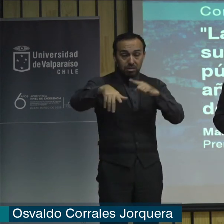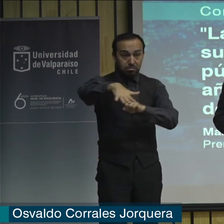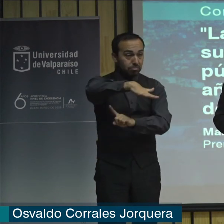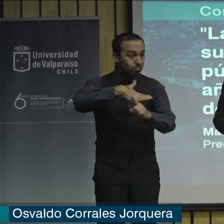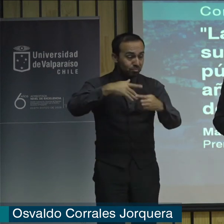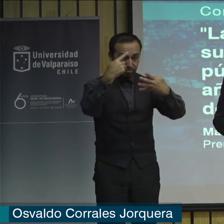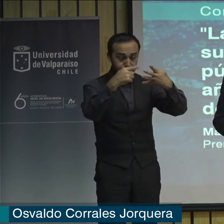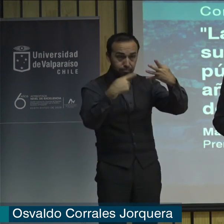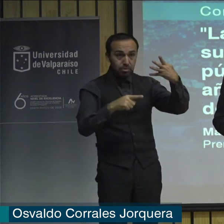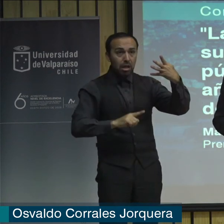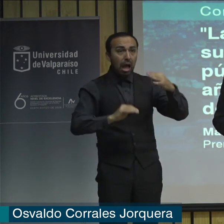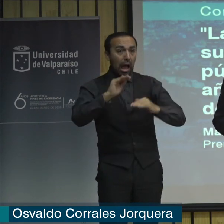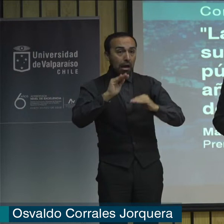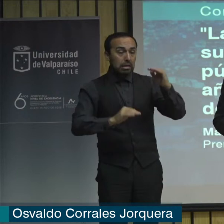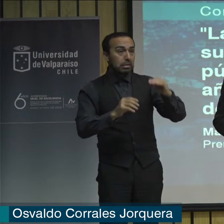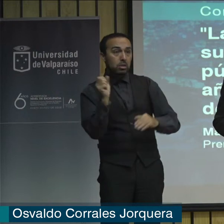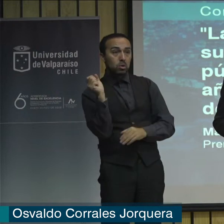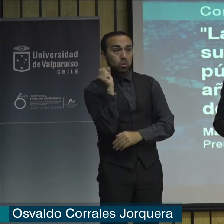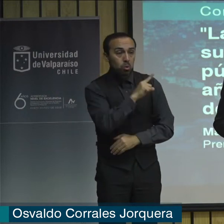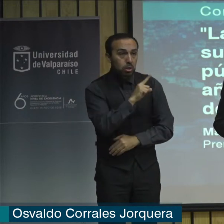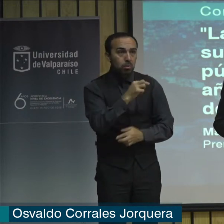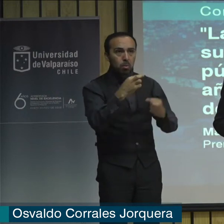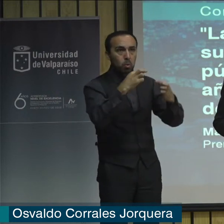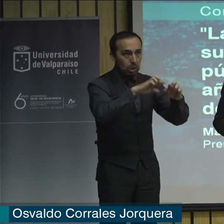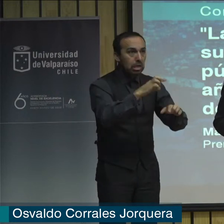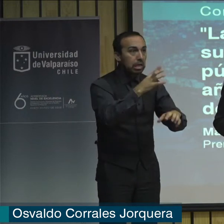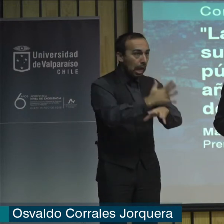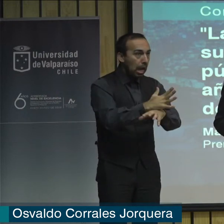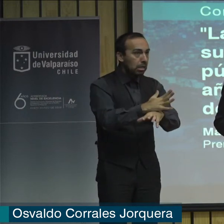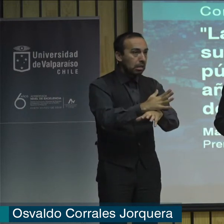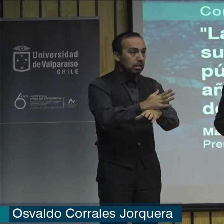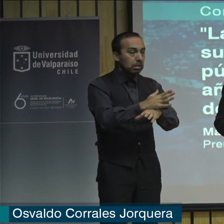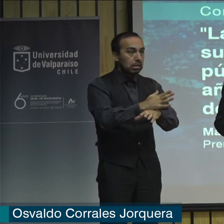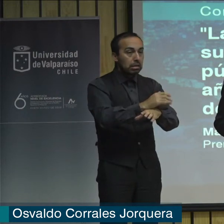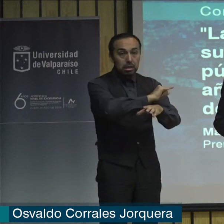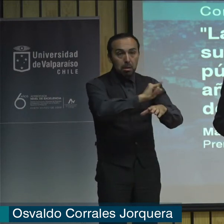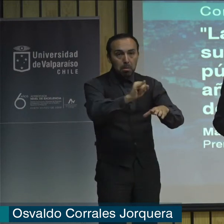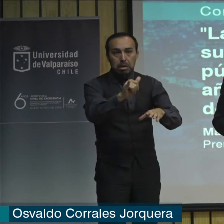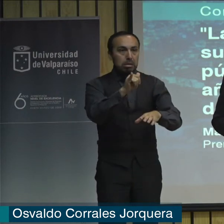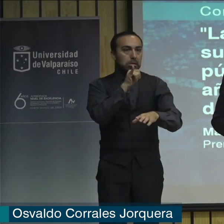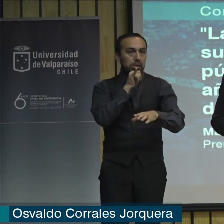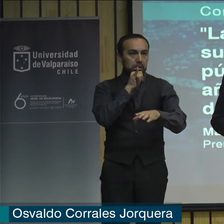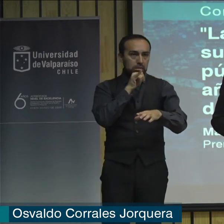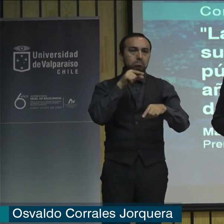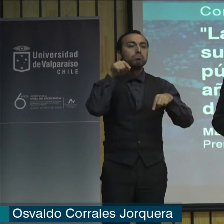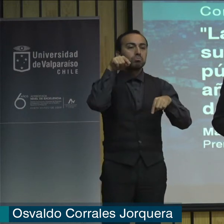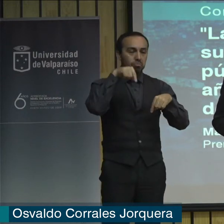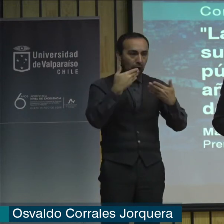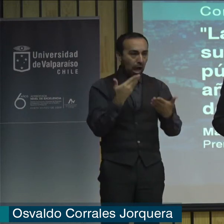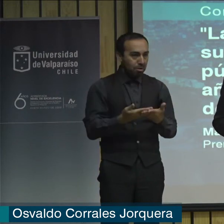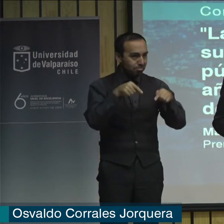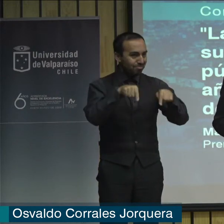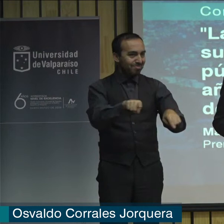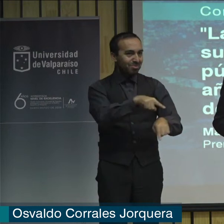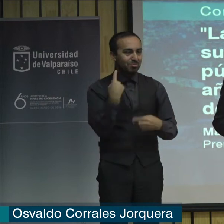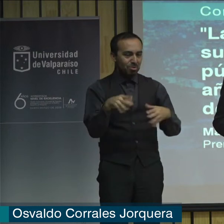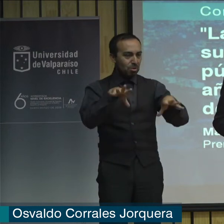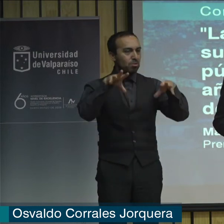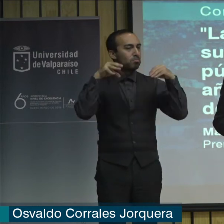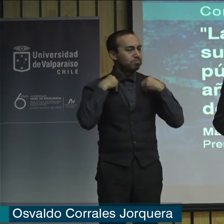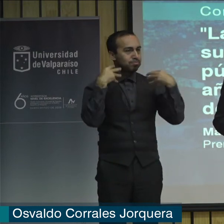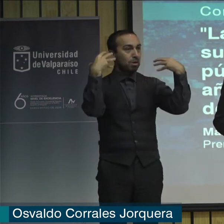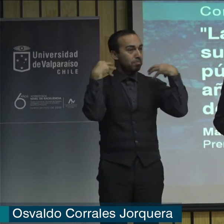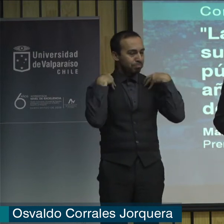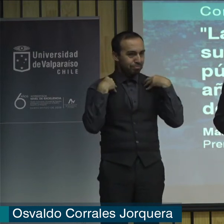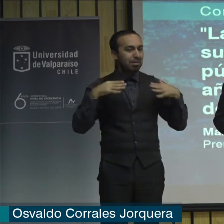sea la última oportunidad de hacerlo de allí que sea nuestro deber concurrir a ese esfuerzo